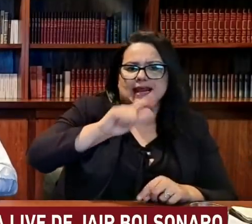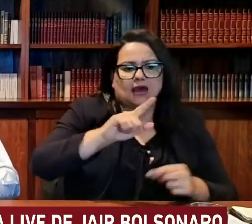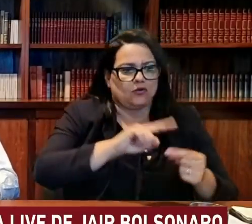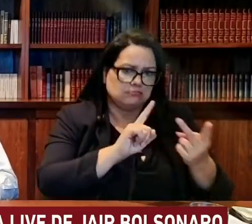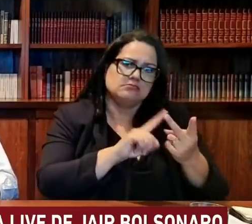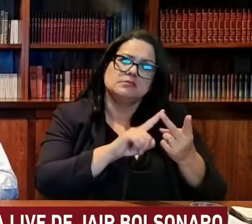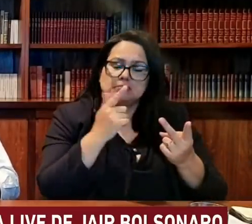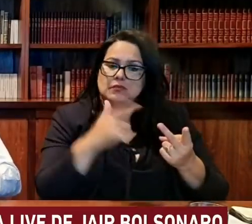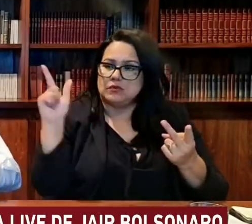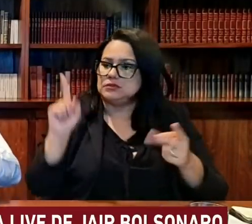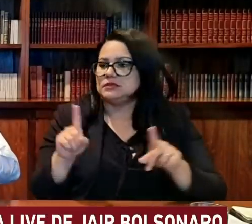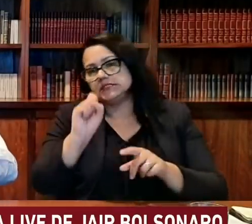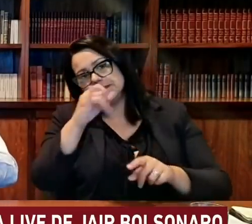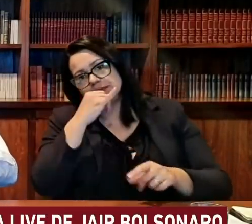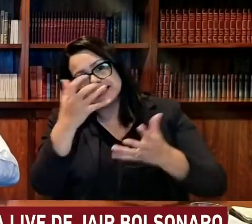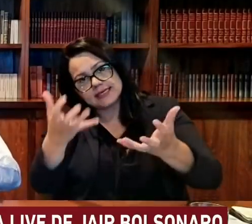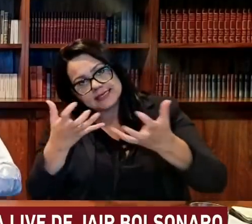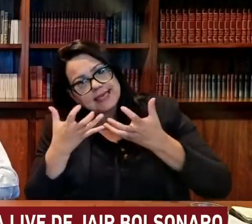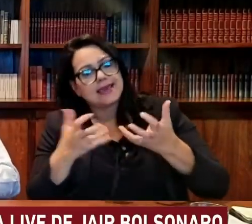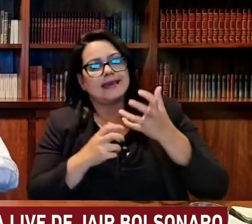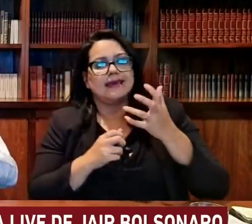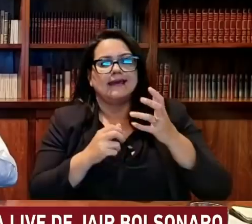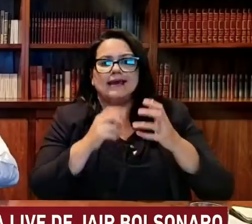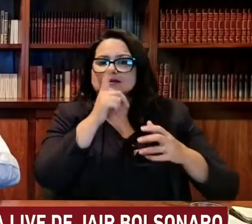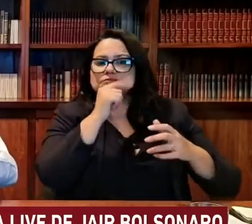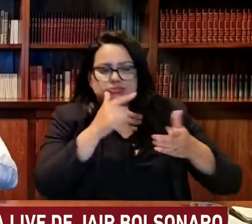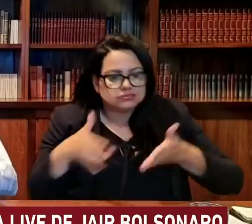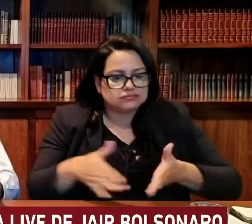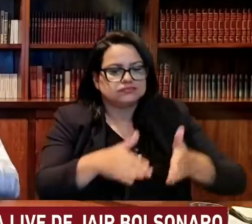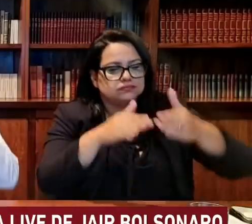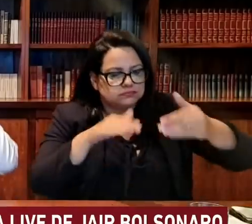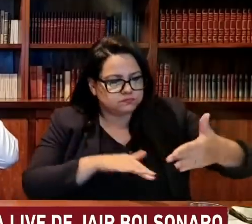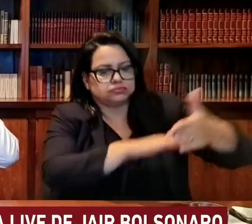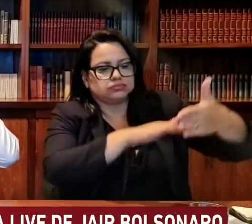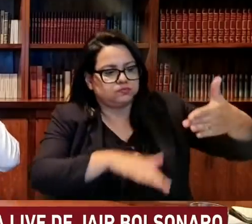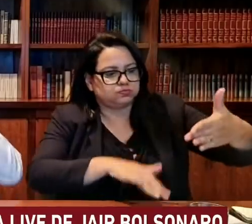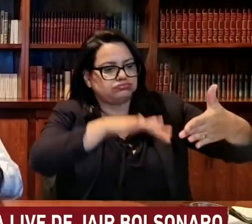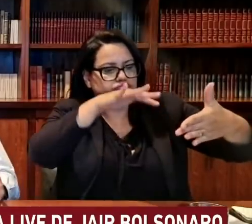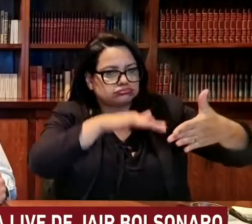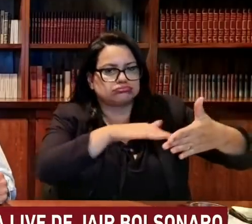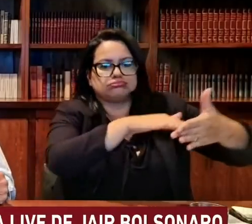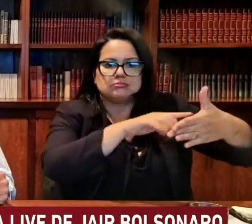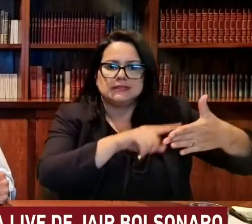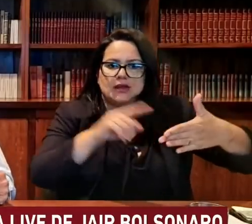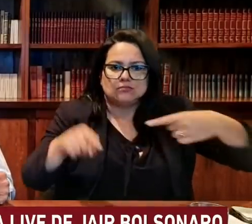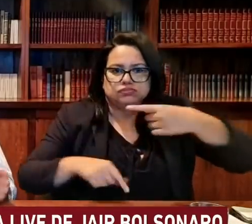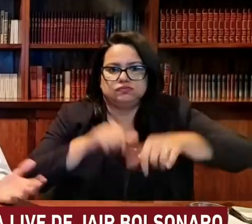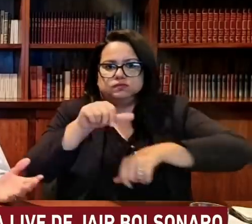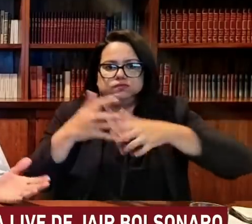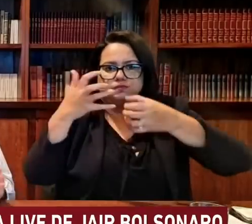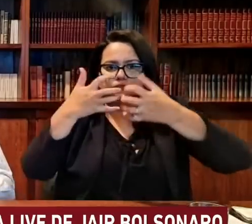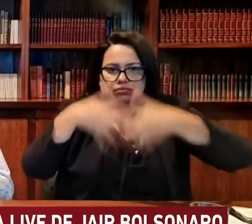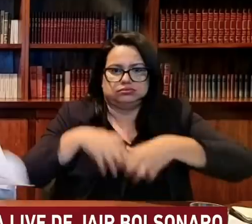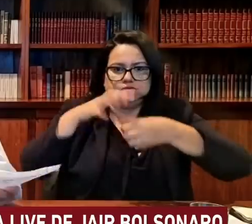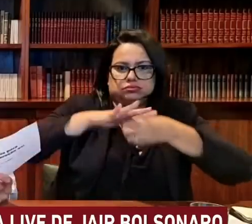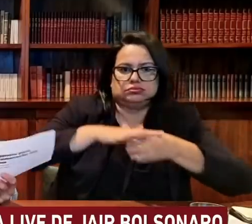quisermos construir uma hidrelétrica, né? Ou algumas lá no Rio Cotingo, no estado do Roraima, vão poder